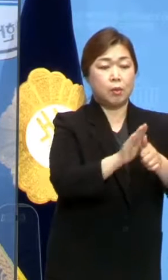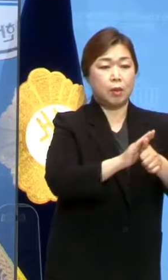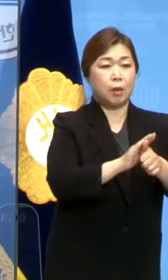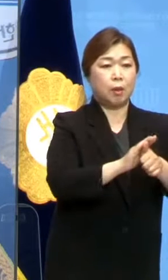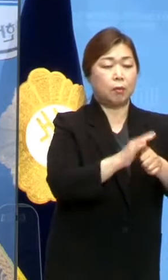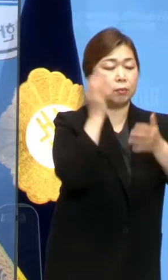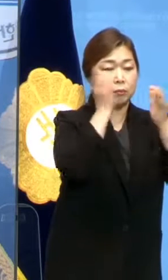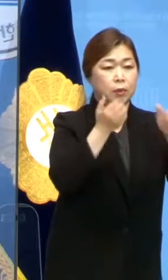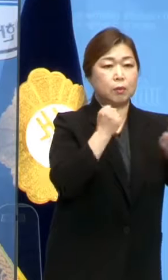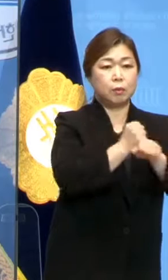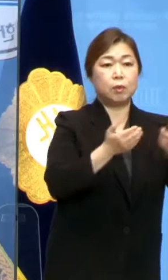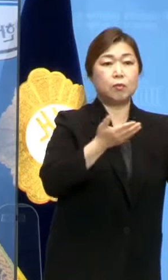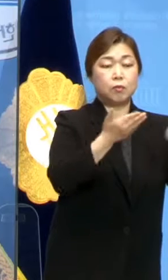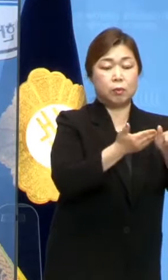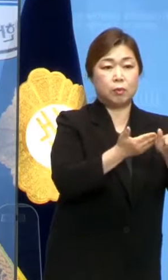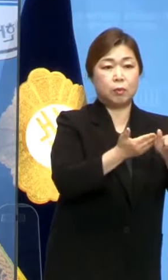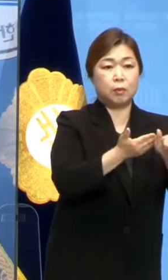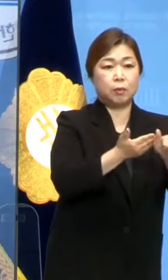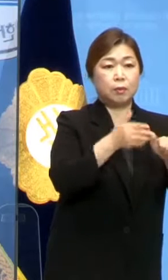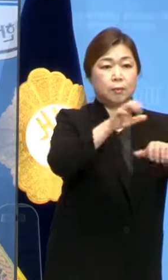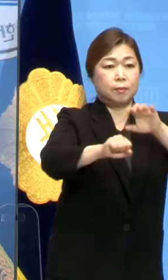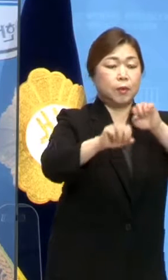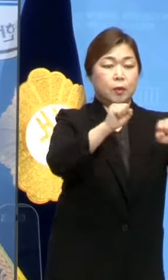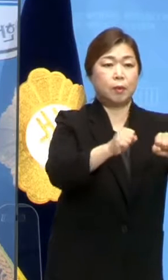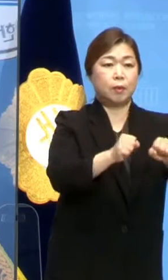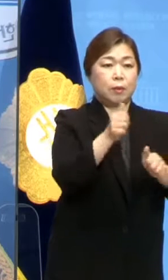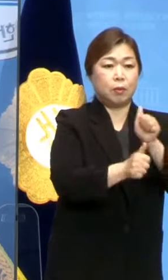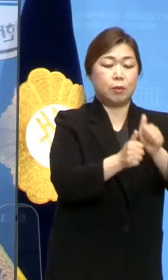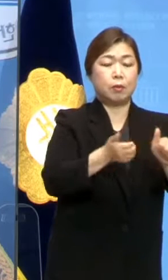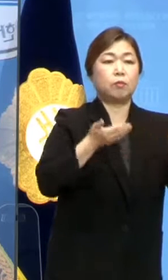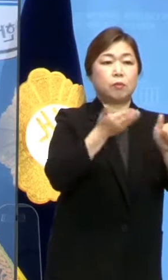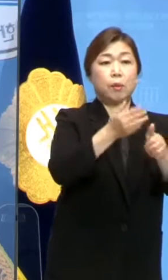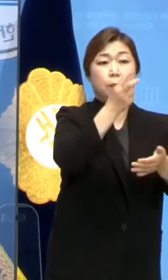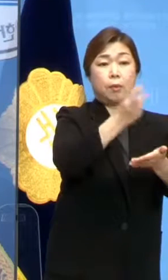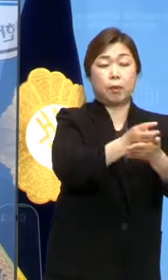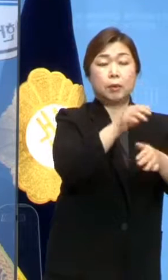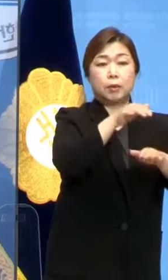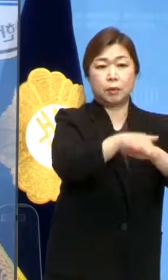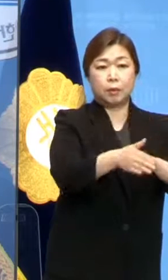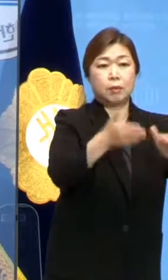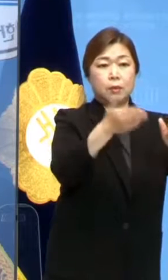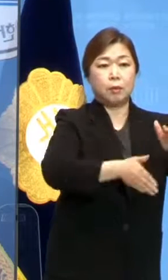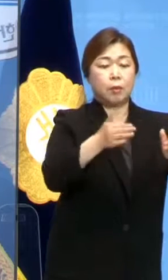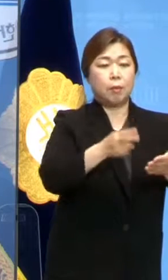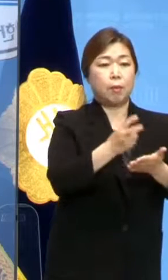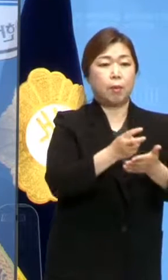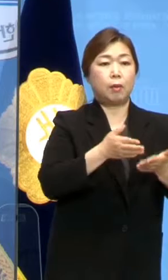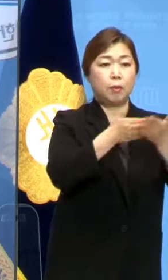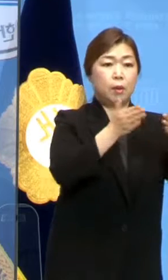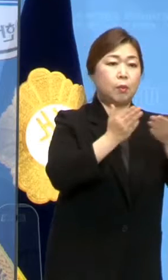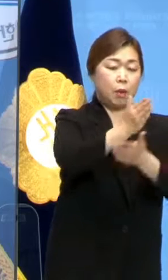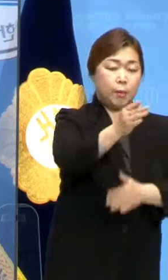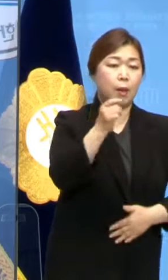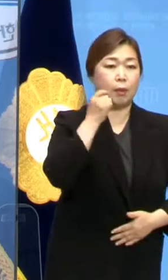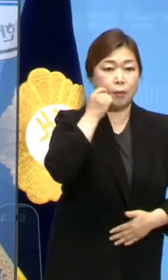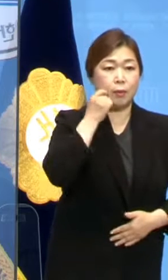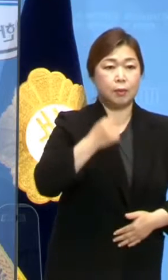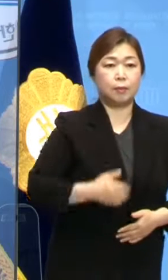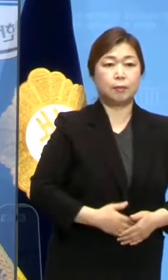우위를 점하게 하려는 편향된 사회서비스 완 법은 절대 고 반으로 통과 돼서는 안 될